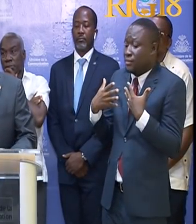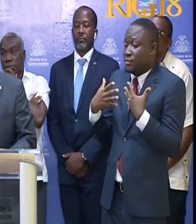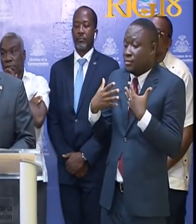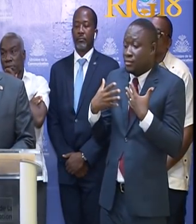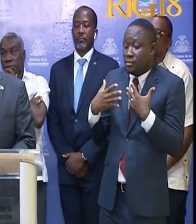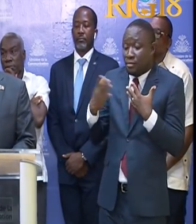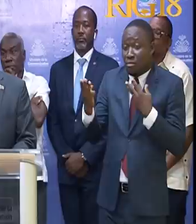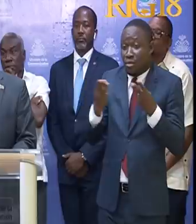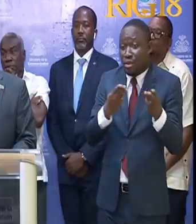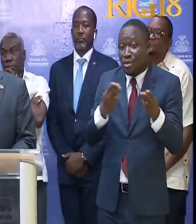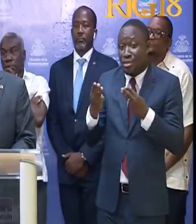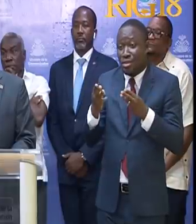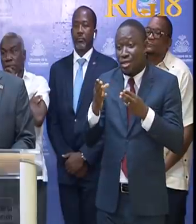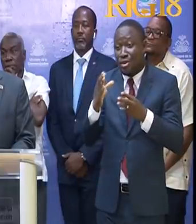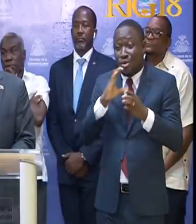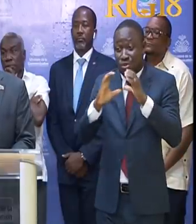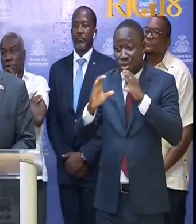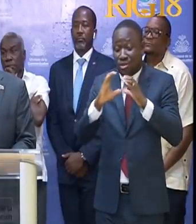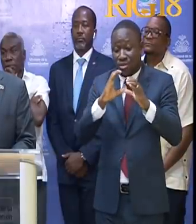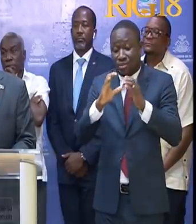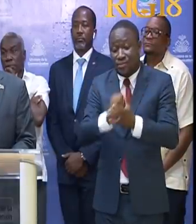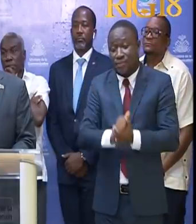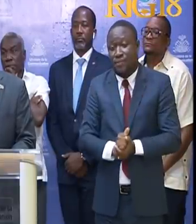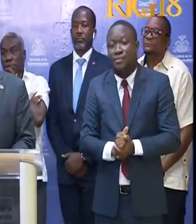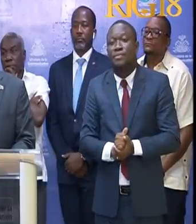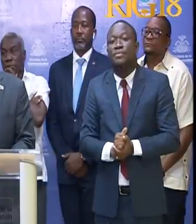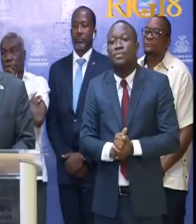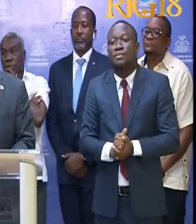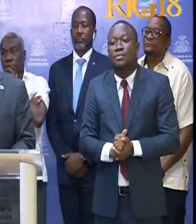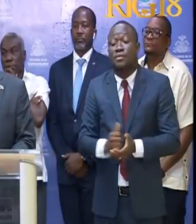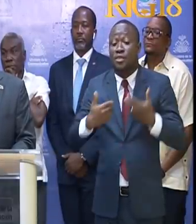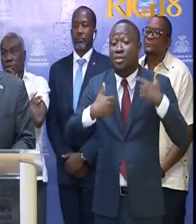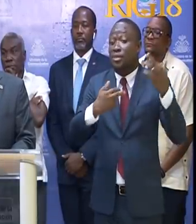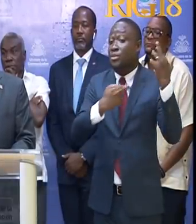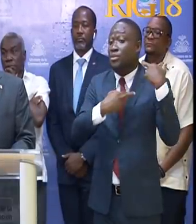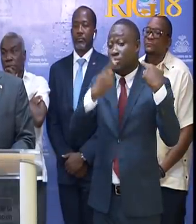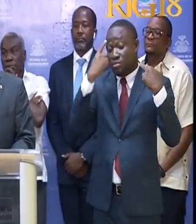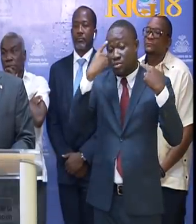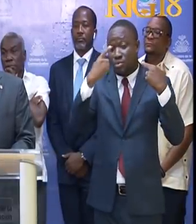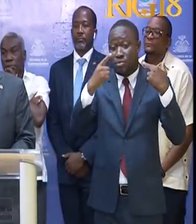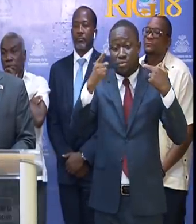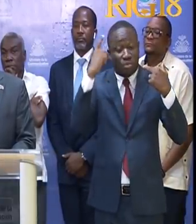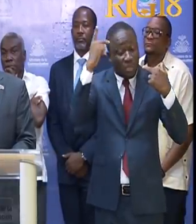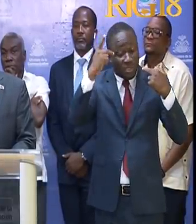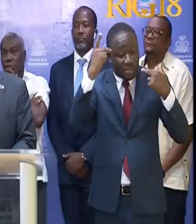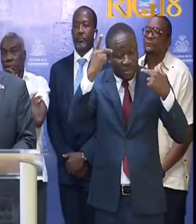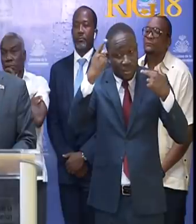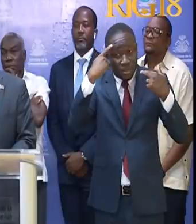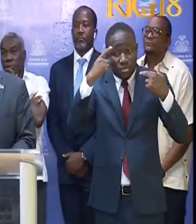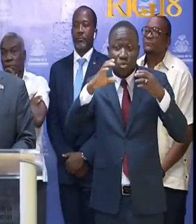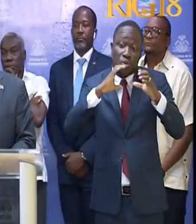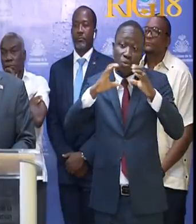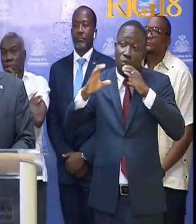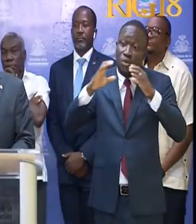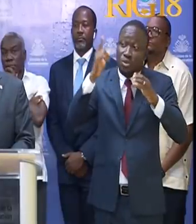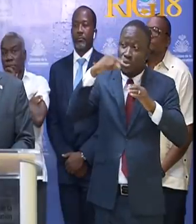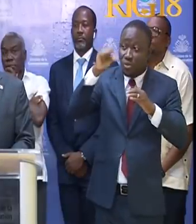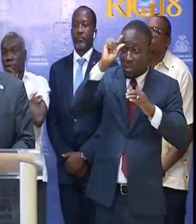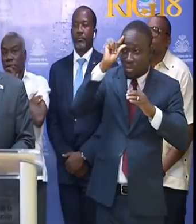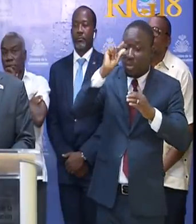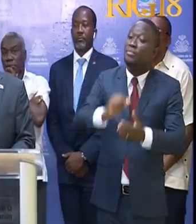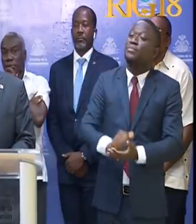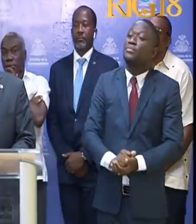Le ministère de la Culture et de la Communication, qui a la responsabilité politique de communication du